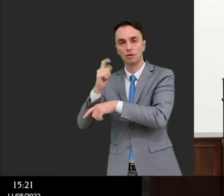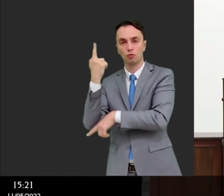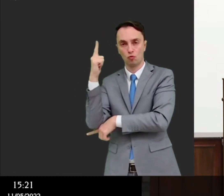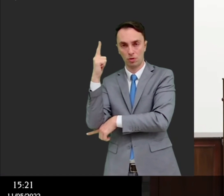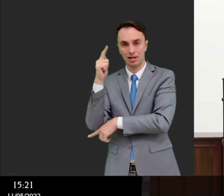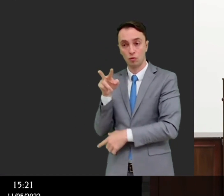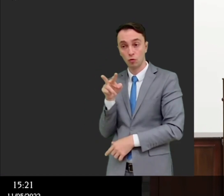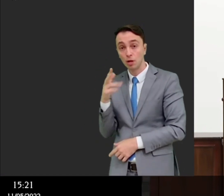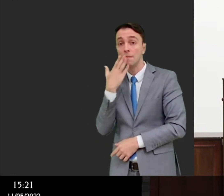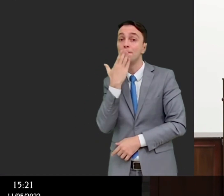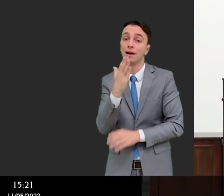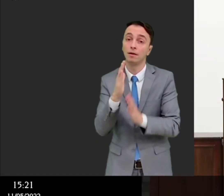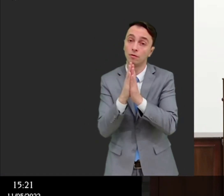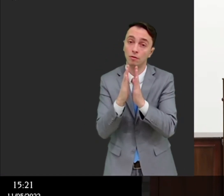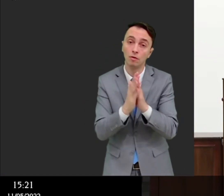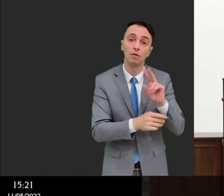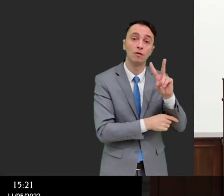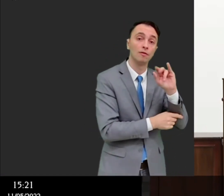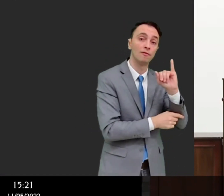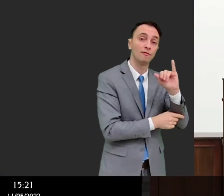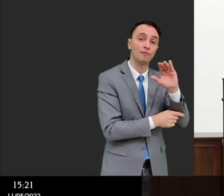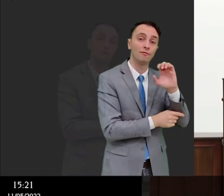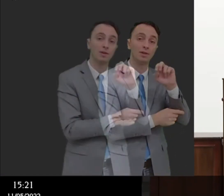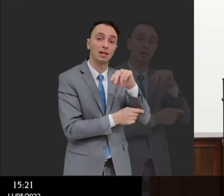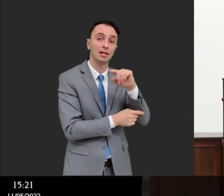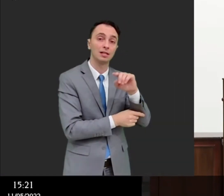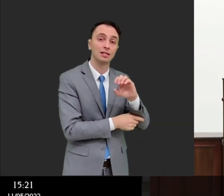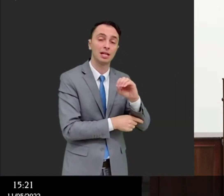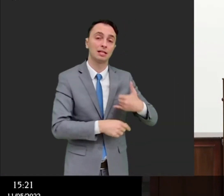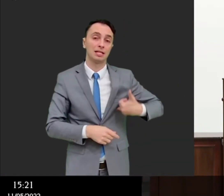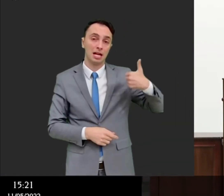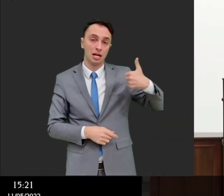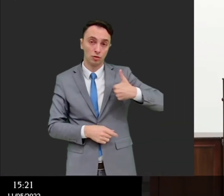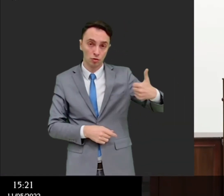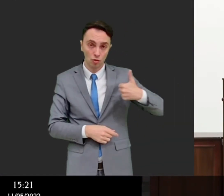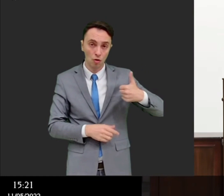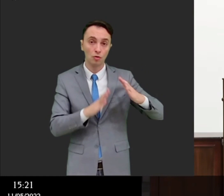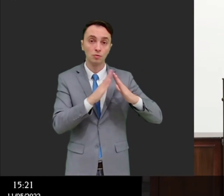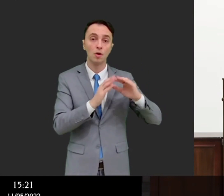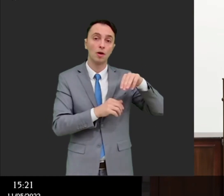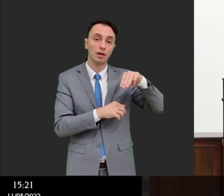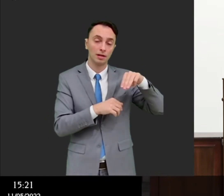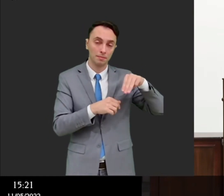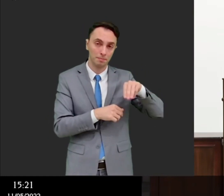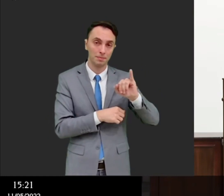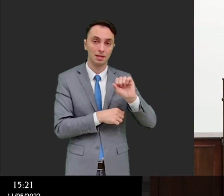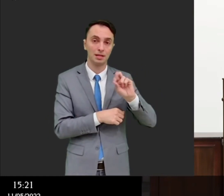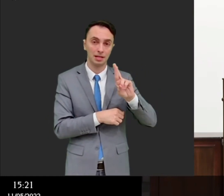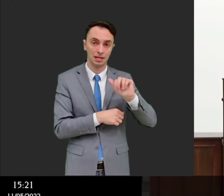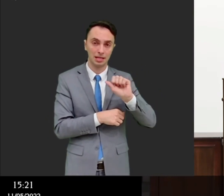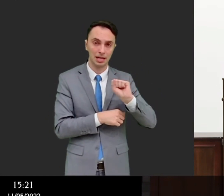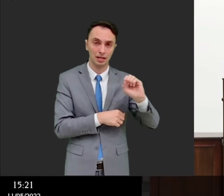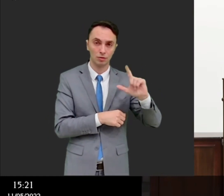pede orações. Vicêncio, de 11 anos, de Jaci, Mirassol, e está muito enfermo e a família